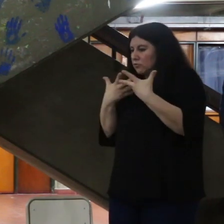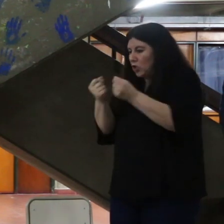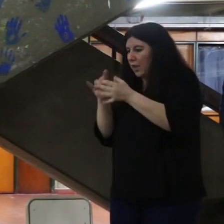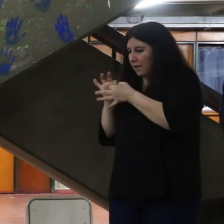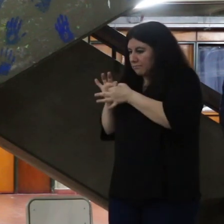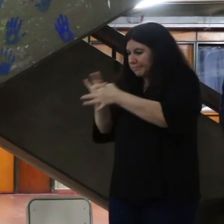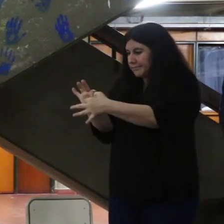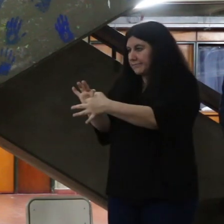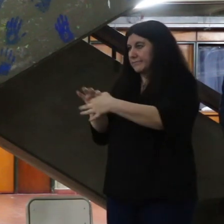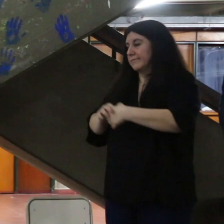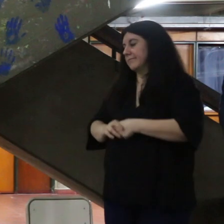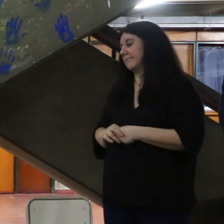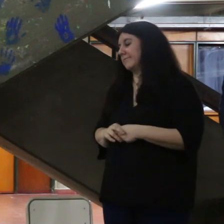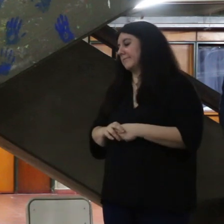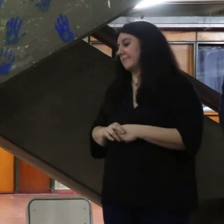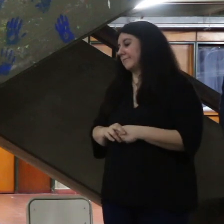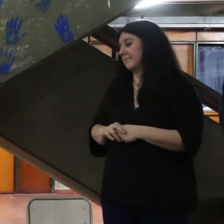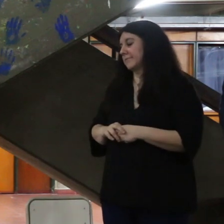solidaridad.